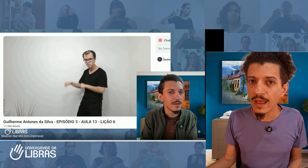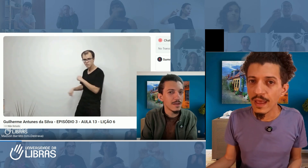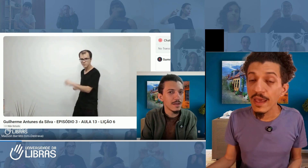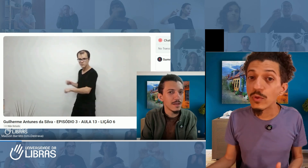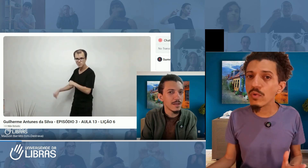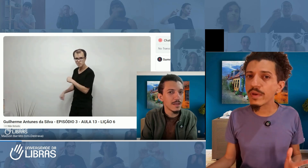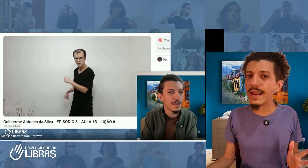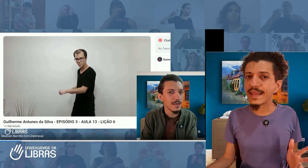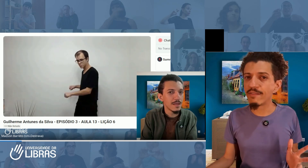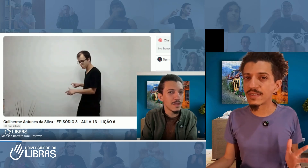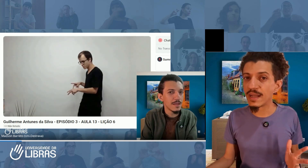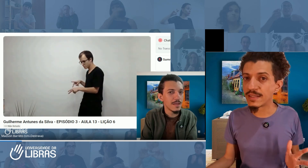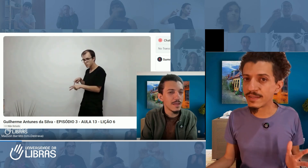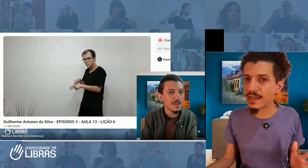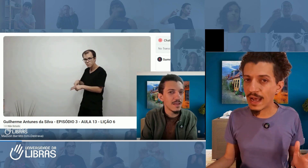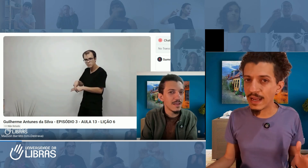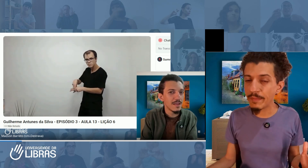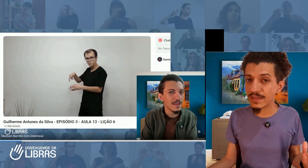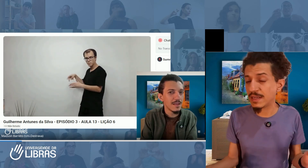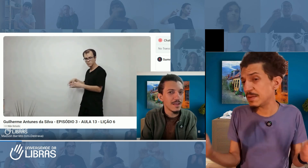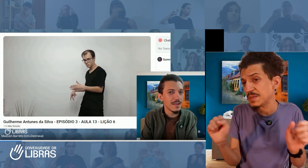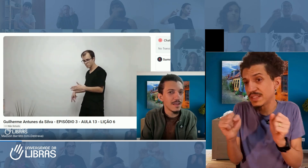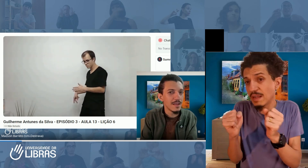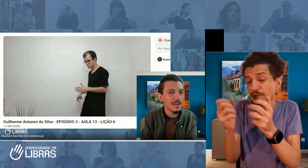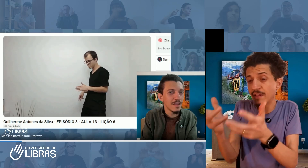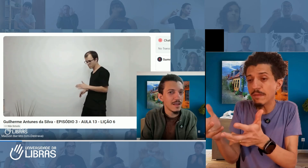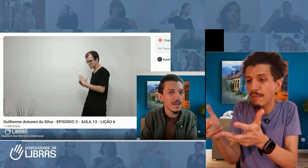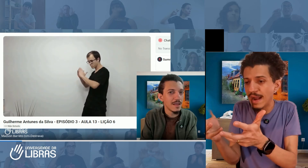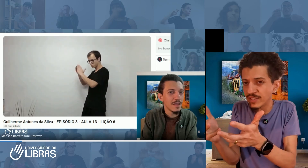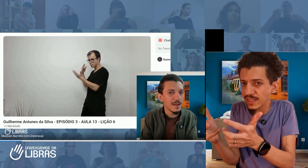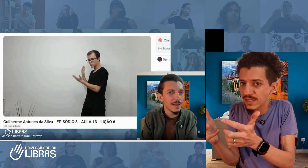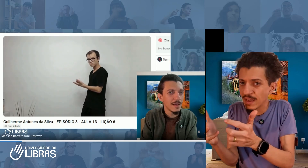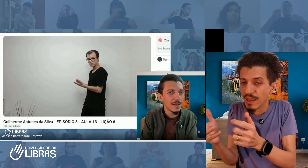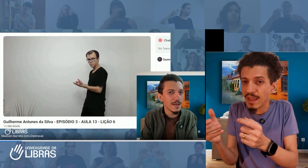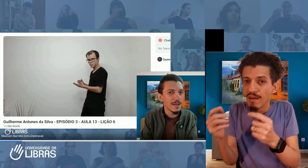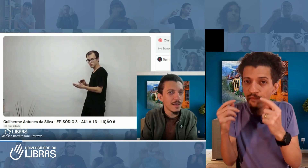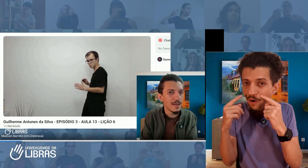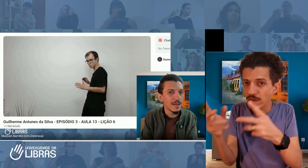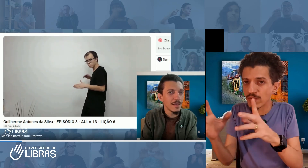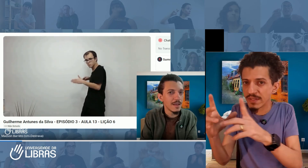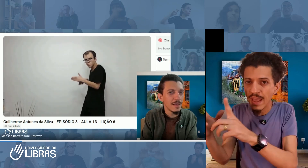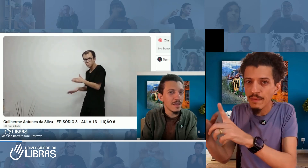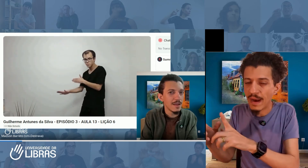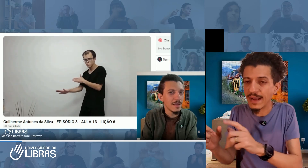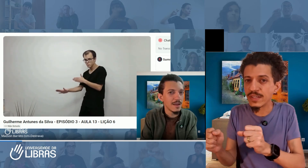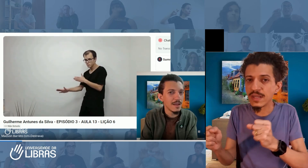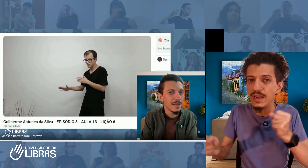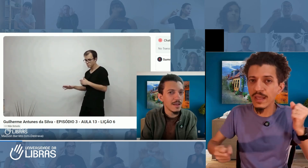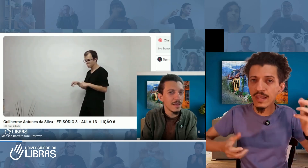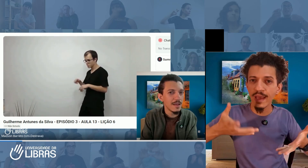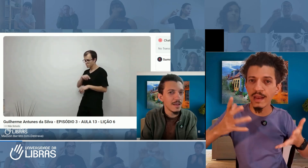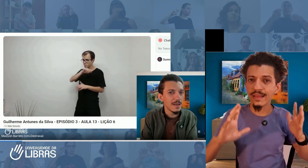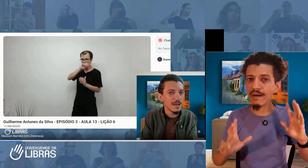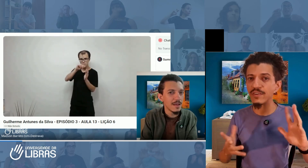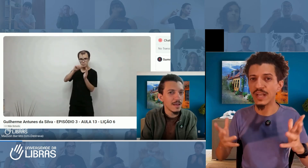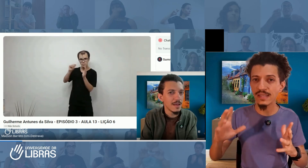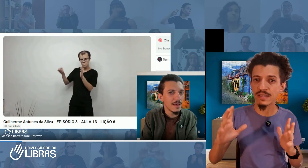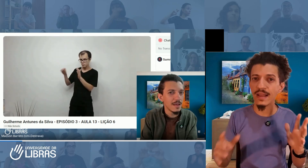E tudo que ele estava sinalizando ali na Libras, ele simplesmente estava vendo imagens, fotos, né, imagens ali, e ele estava já sinalizando